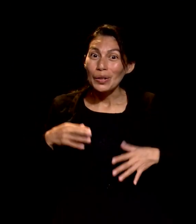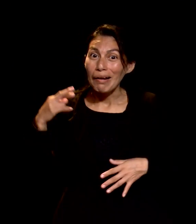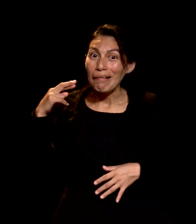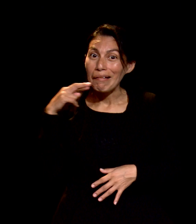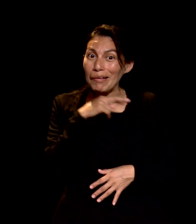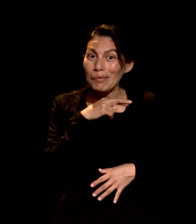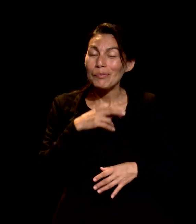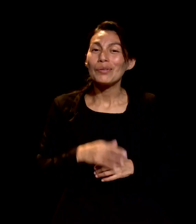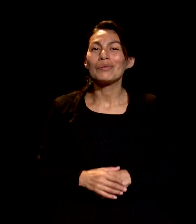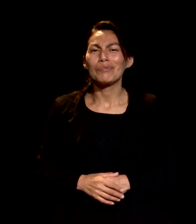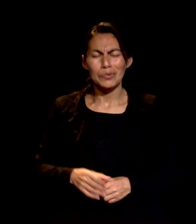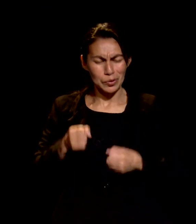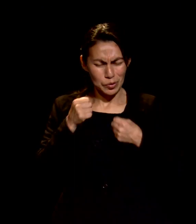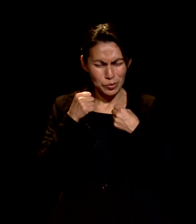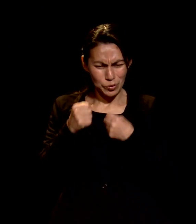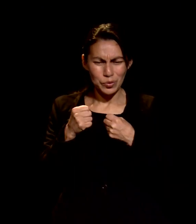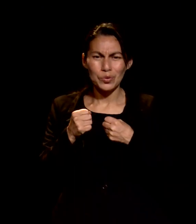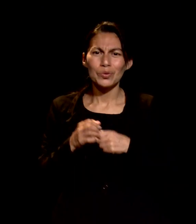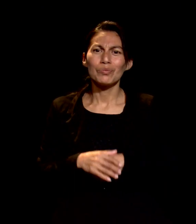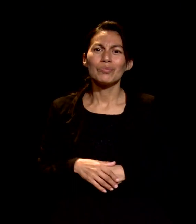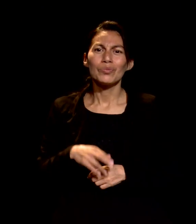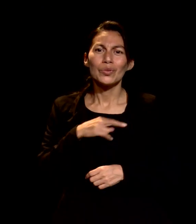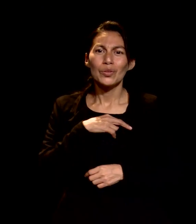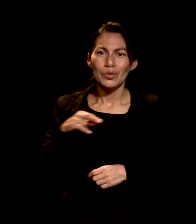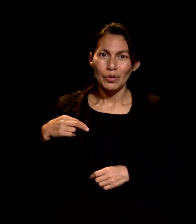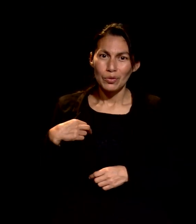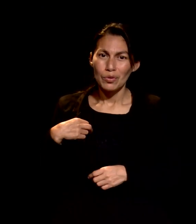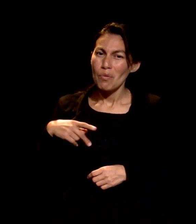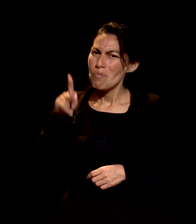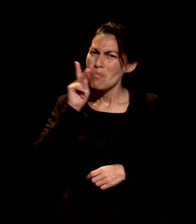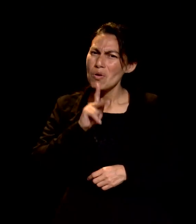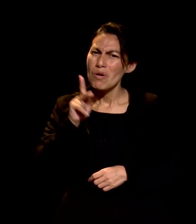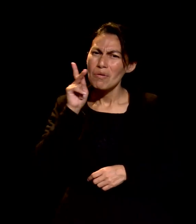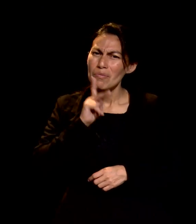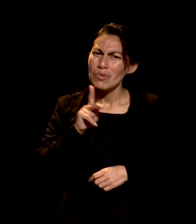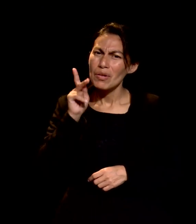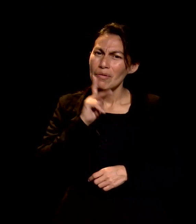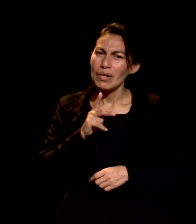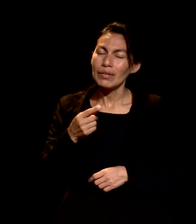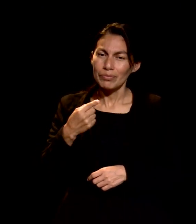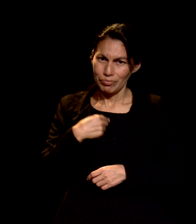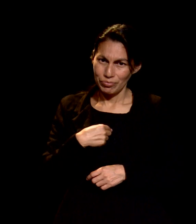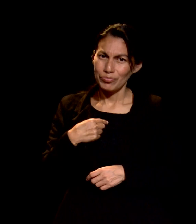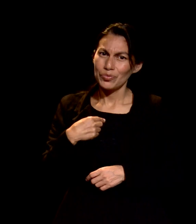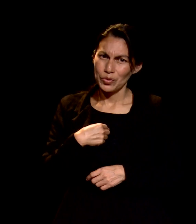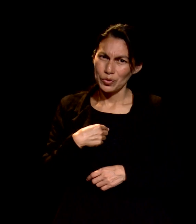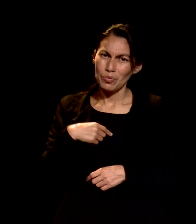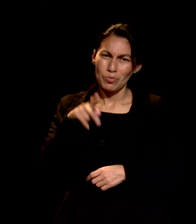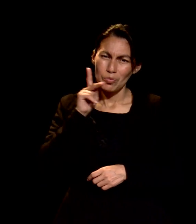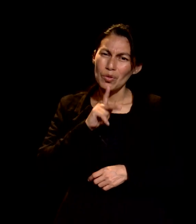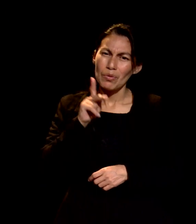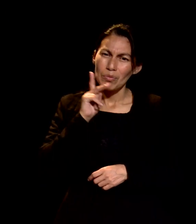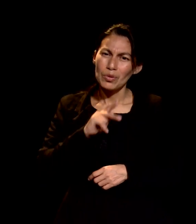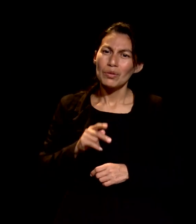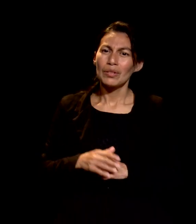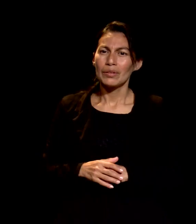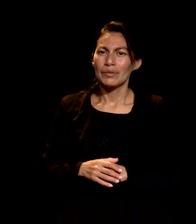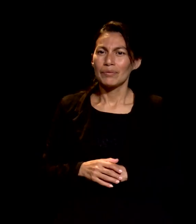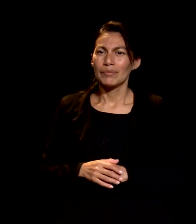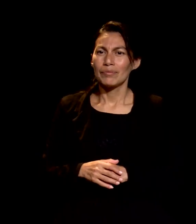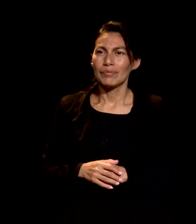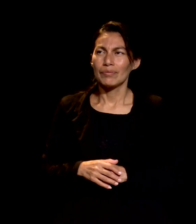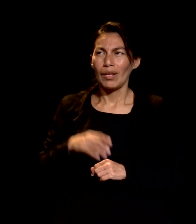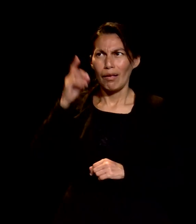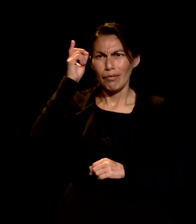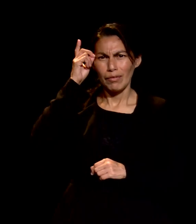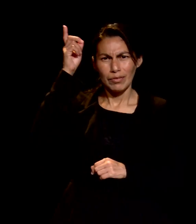o sea que la convicción era si pusimos muchas pruebas personalmente yo puse varias pruebas le puso